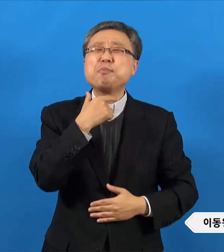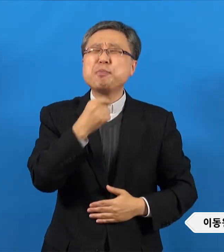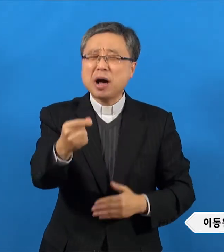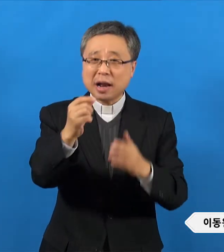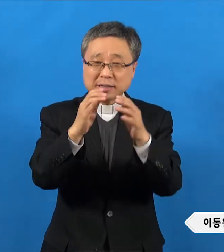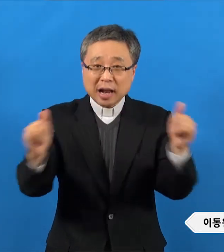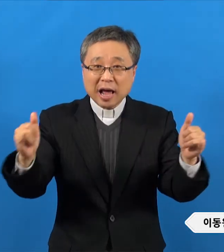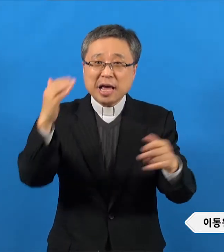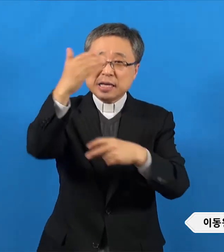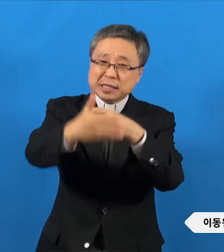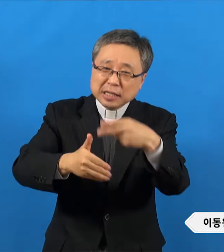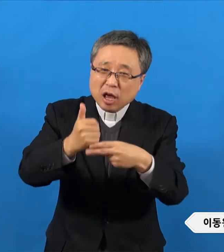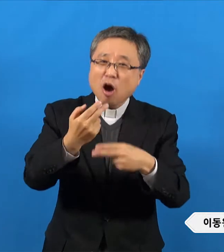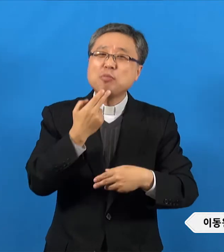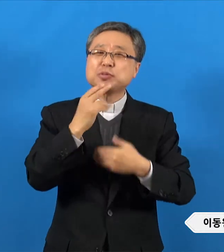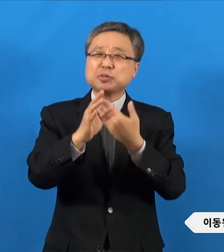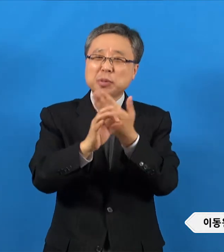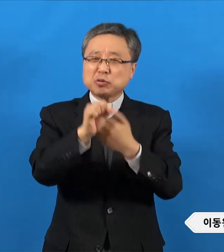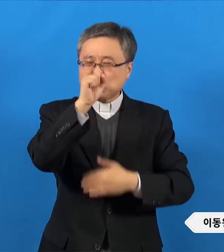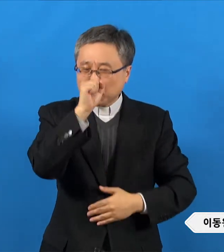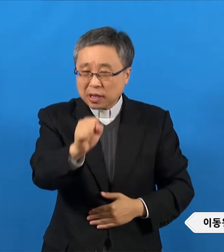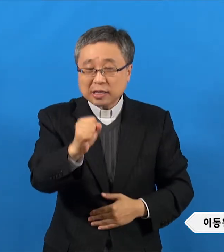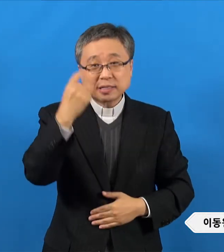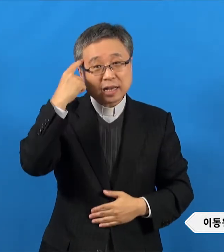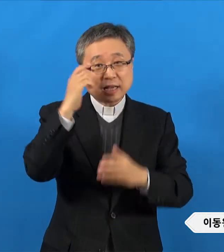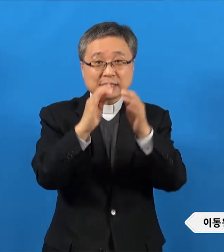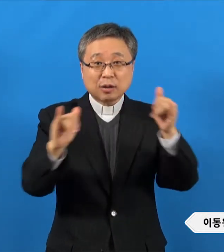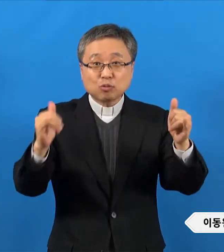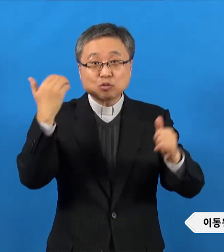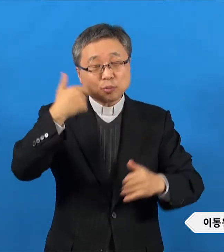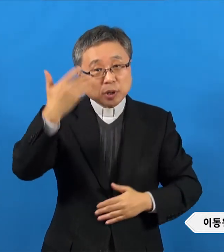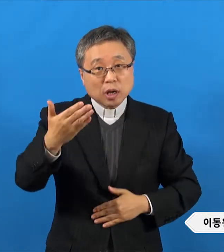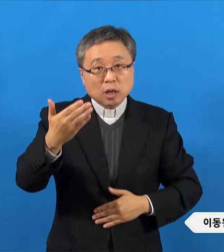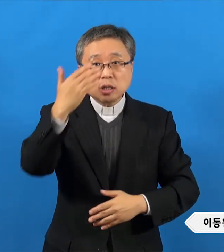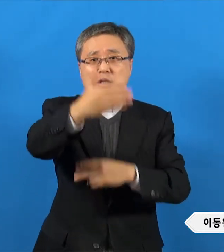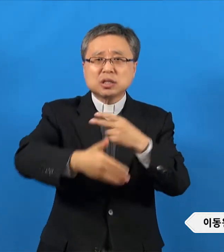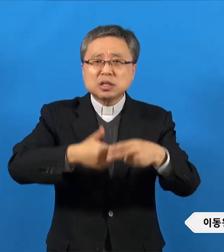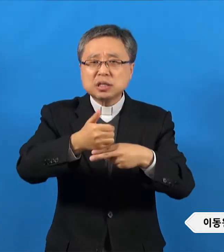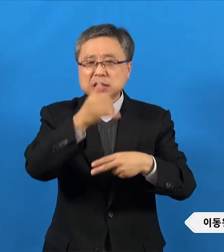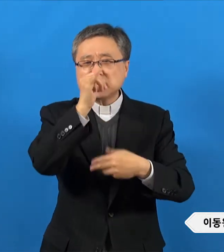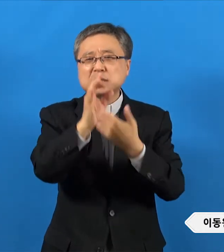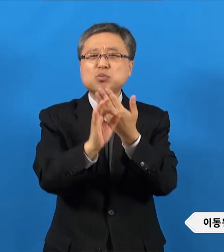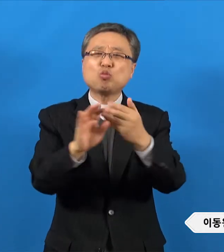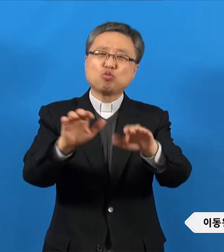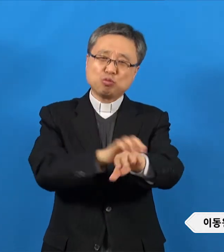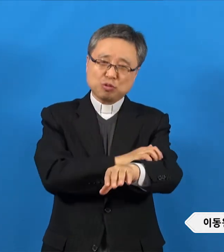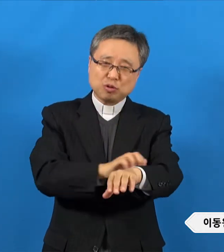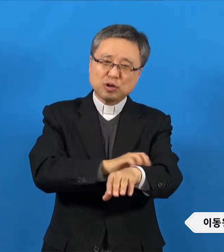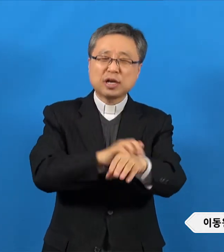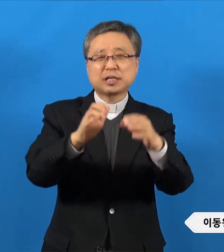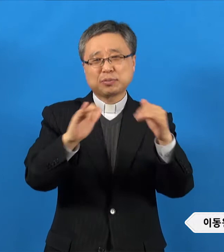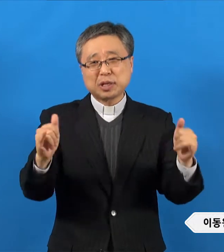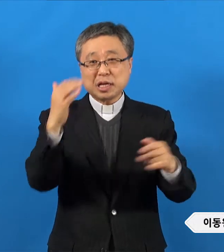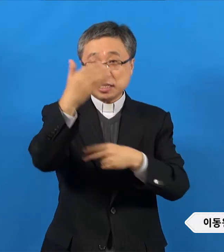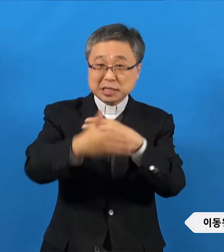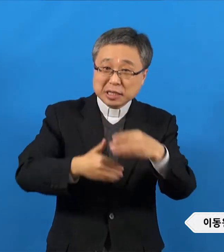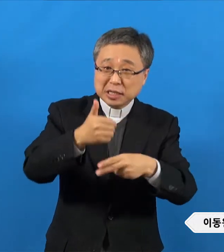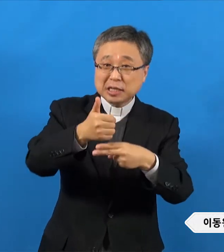신이 없으면 좋겠다고 생각하는 사람이 누굴까요? 신이 있으면 불편한 사람이 있잖아요. 자, 신이 있다면